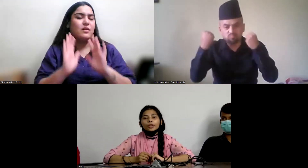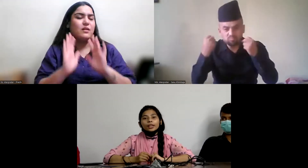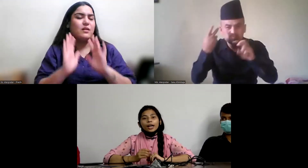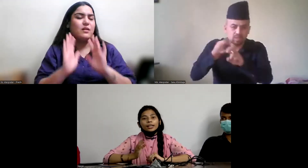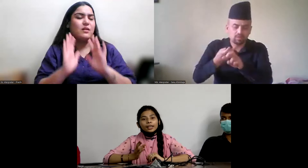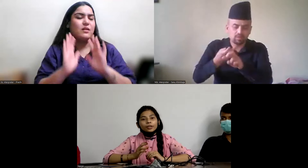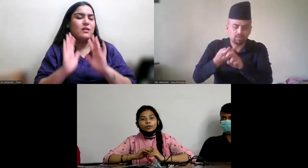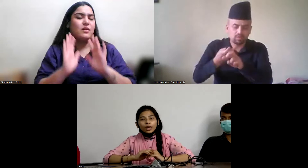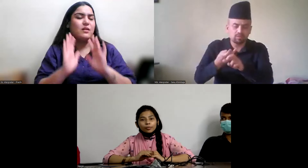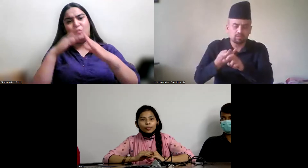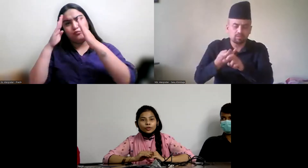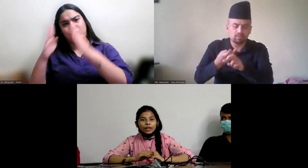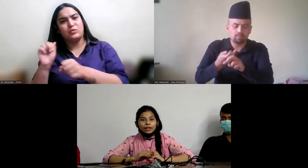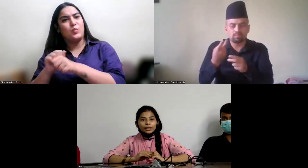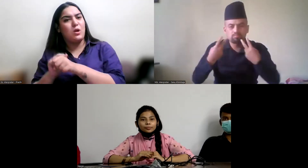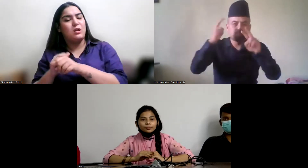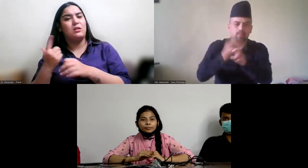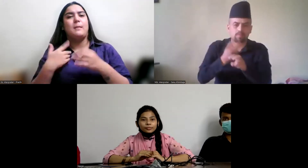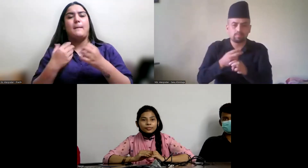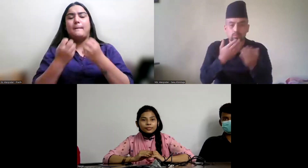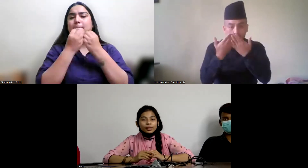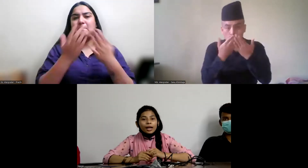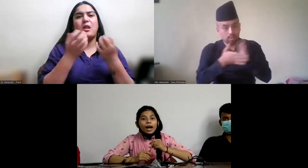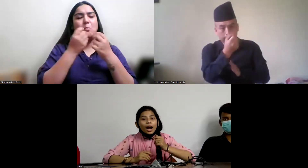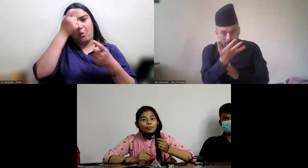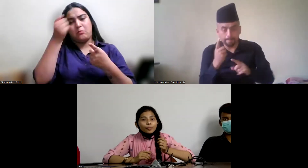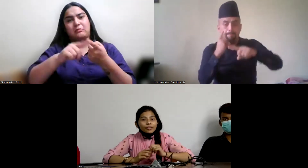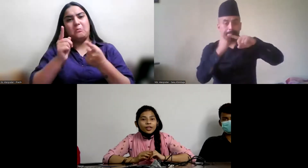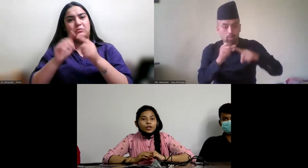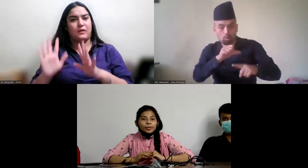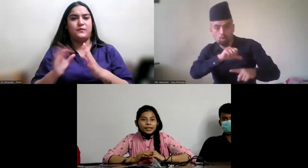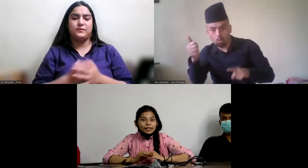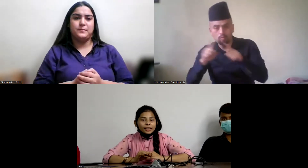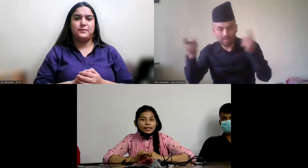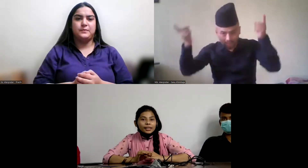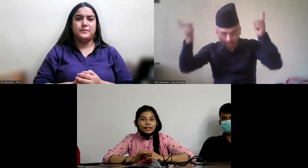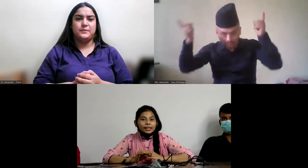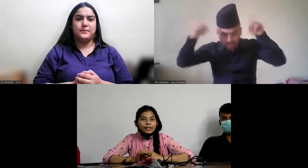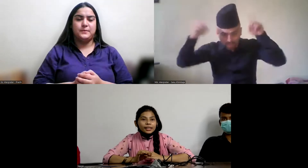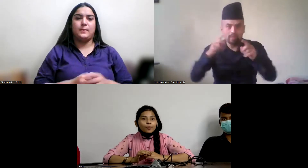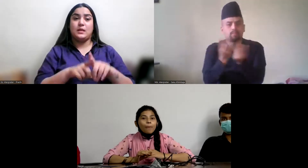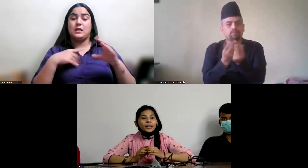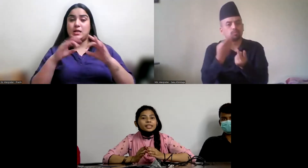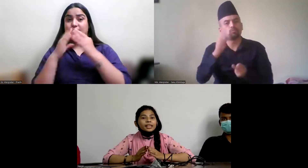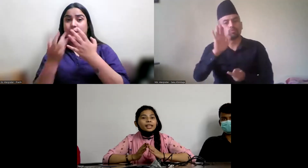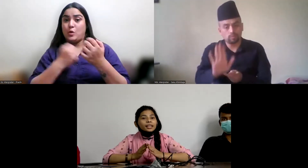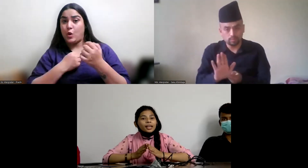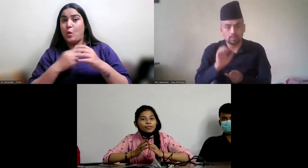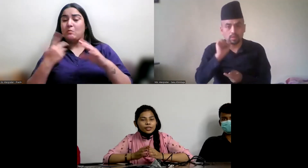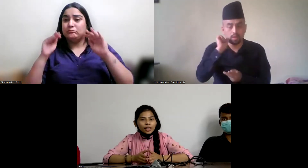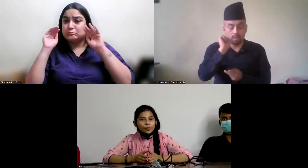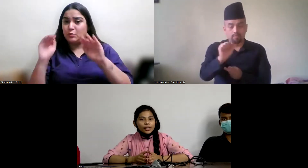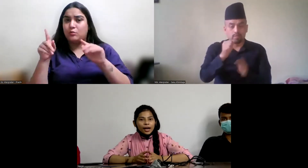बल्कि उन्हें अन्य कई नुकसान भी पहुंचाता है। अपने परिवारों की मदद करने के लिए बच्चे